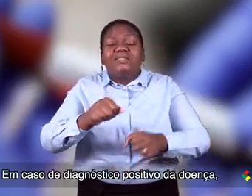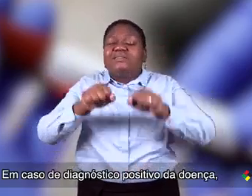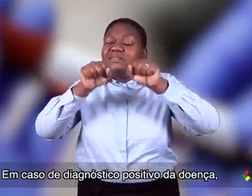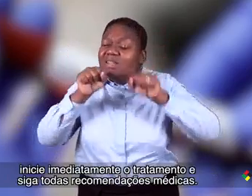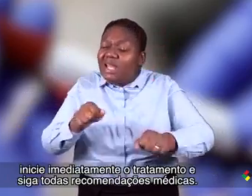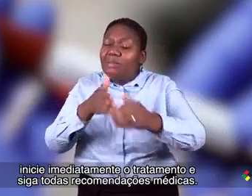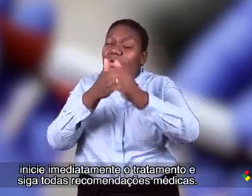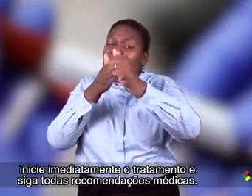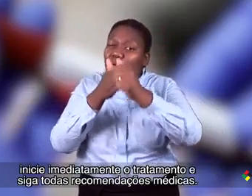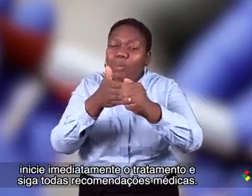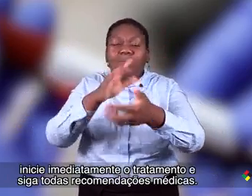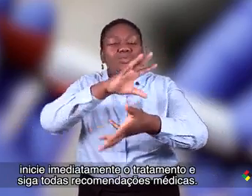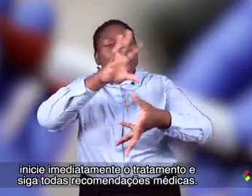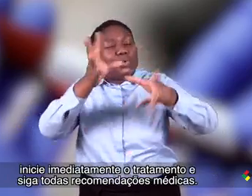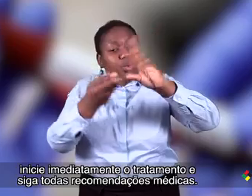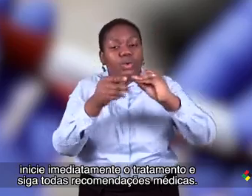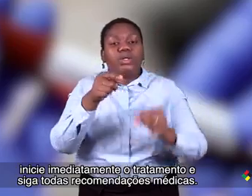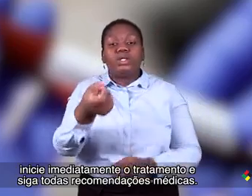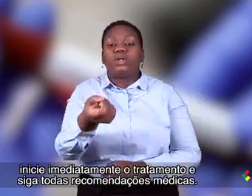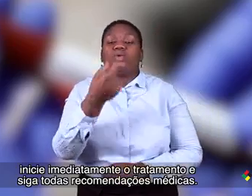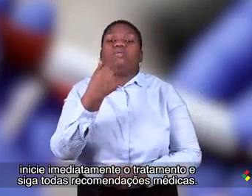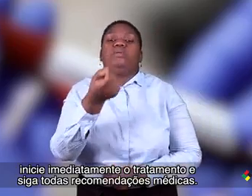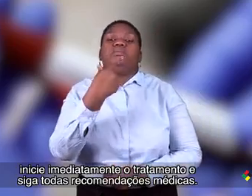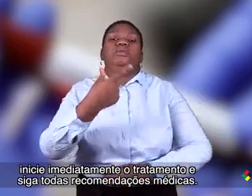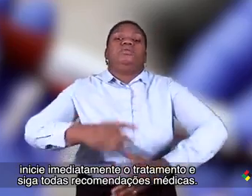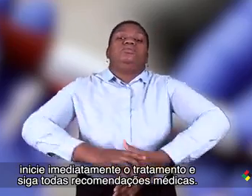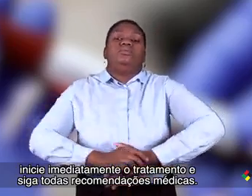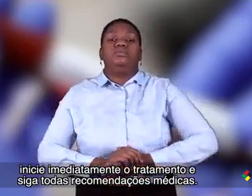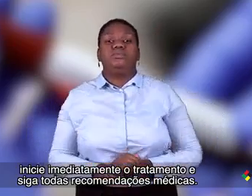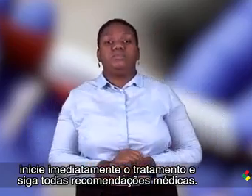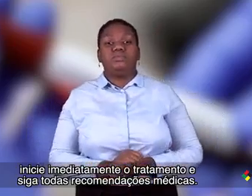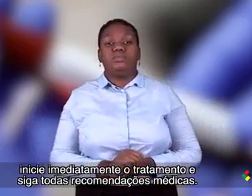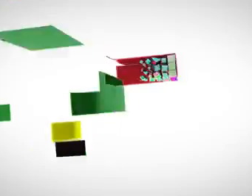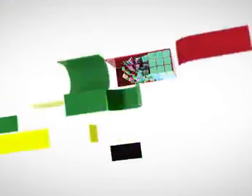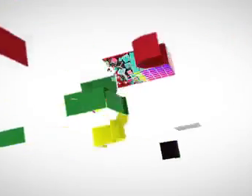inicie imediatamente o tratamento e siga todas as recomendações médicas.